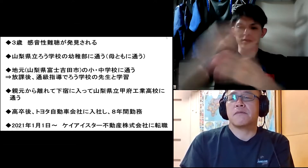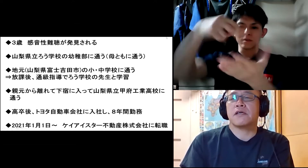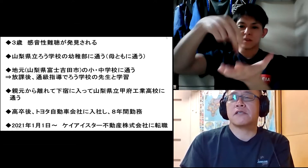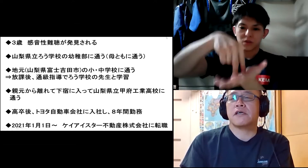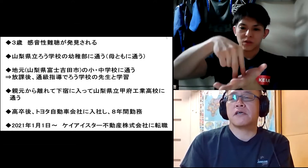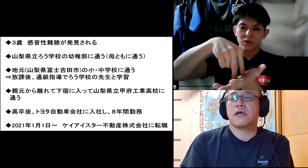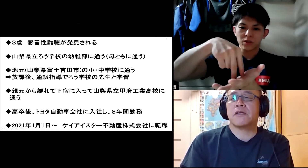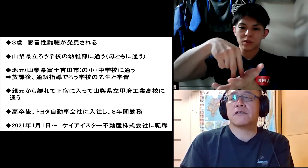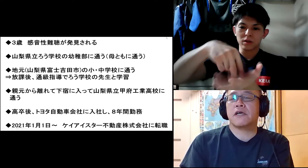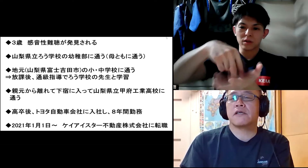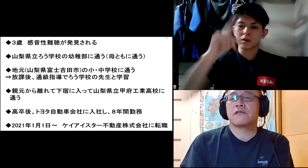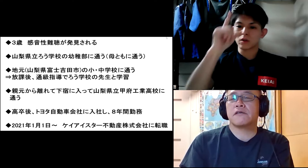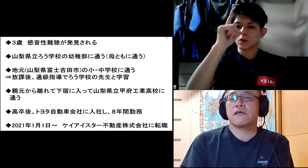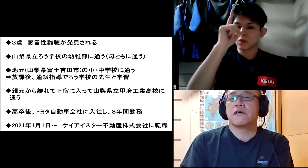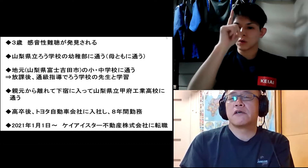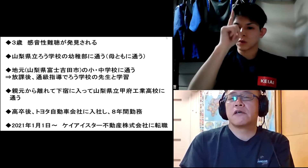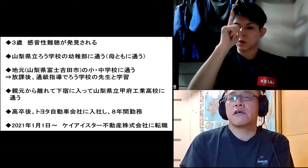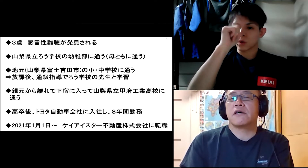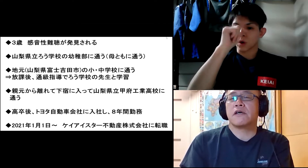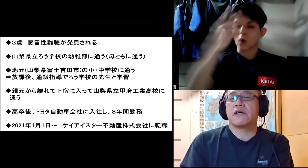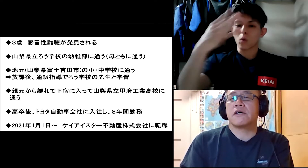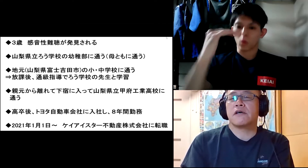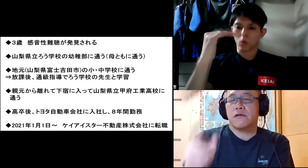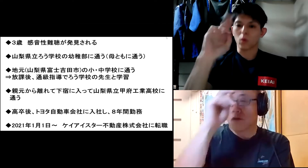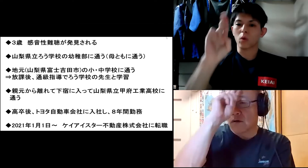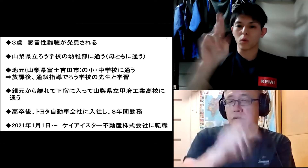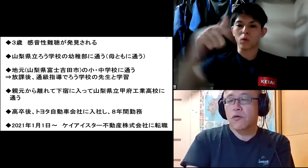で、山梨県立、